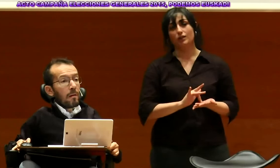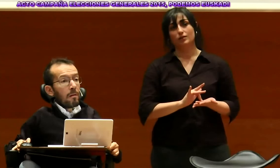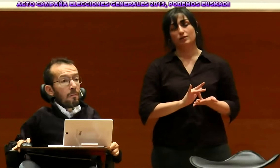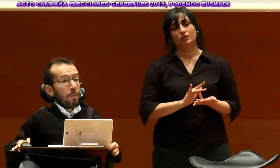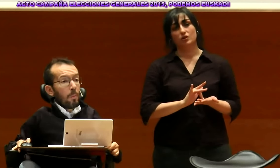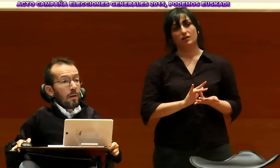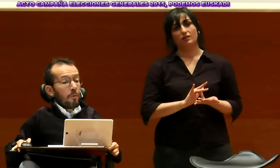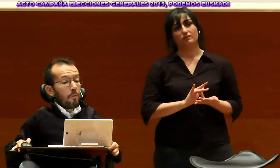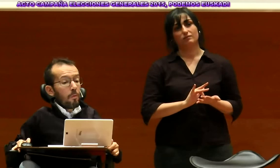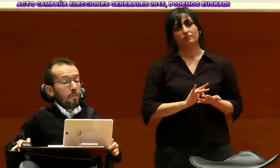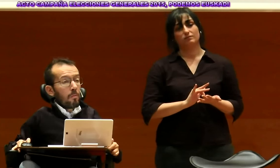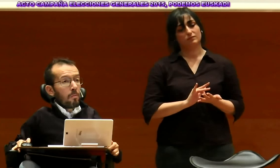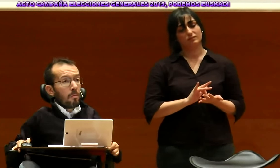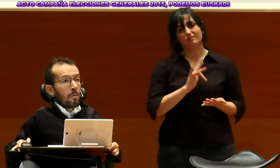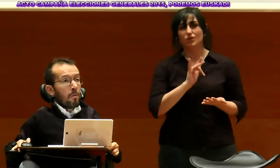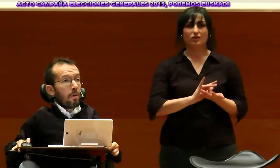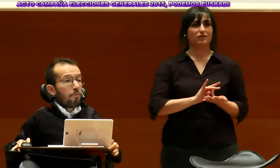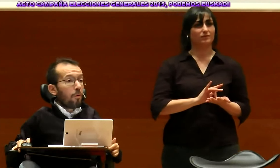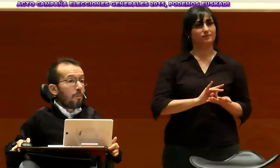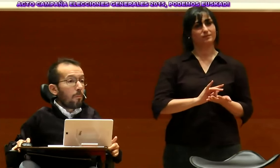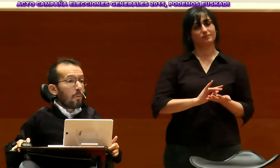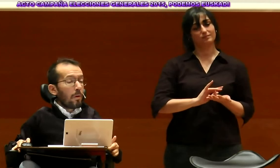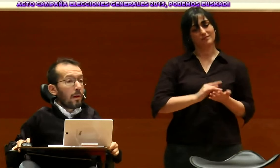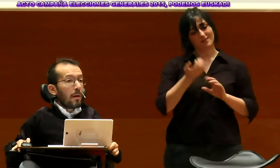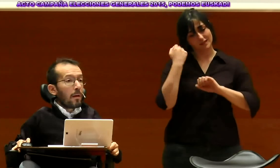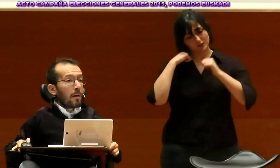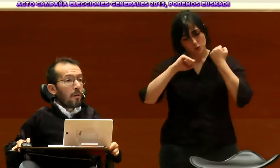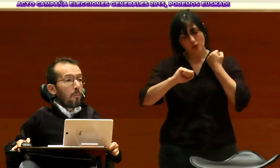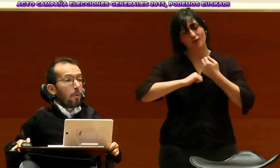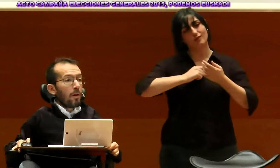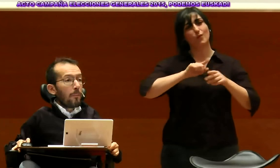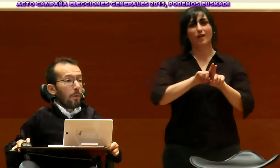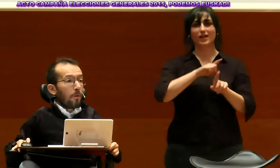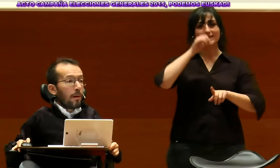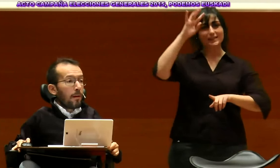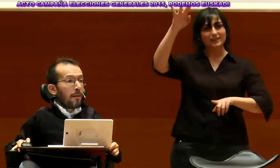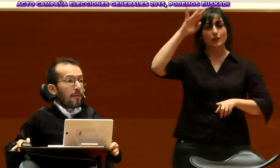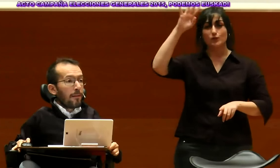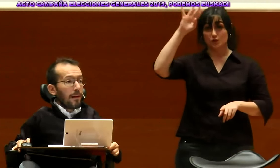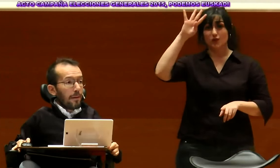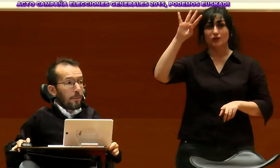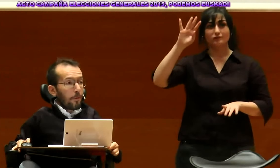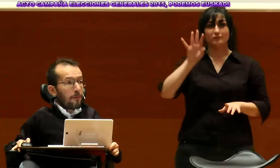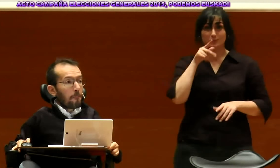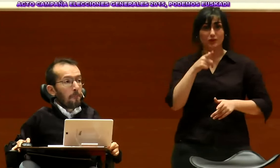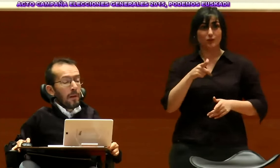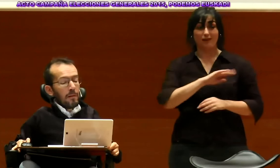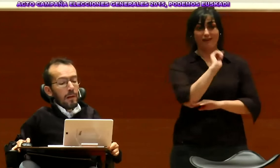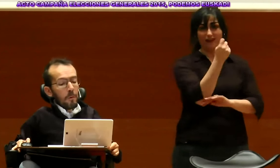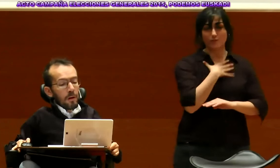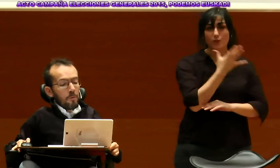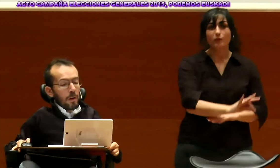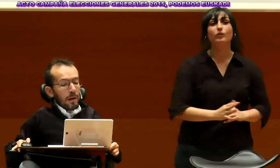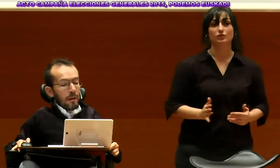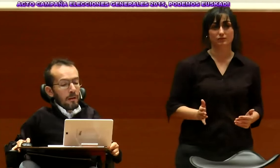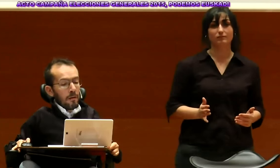actuar, por un lado, con ilusión, porque podemos ganar las elecciones.